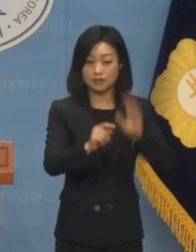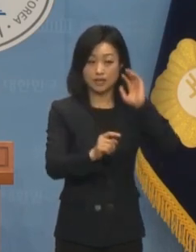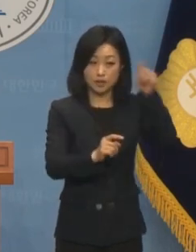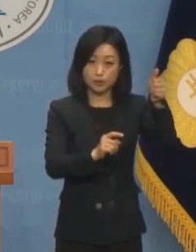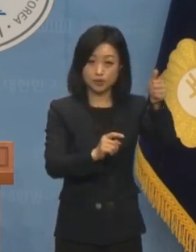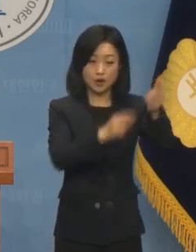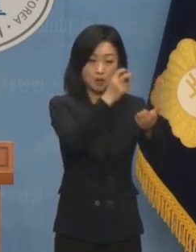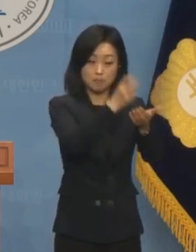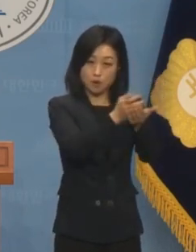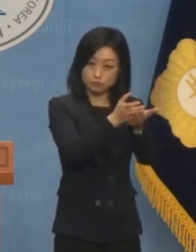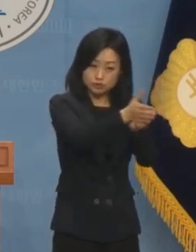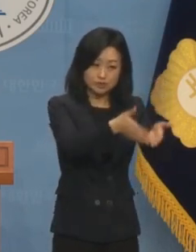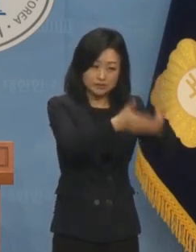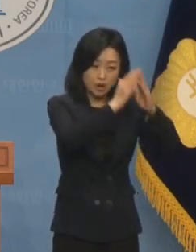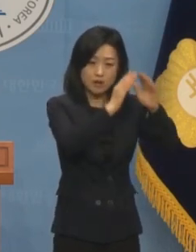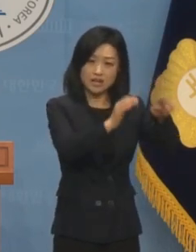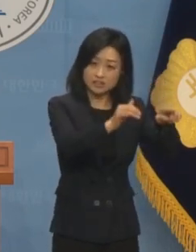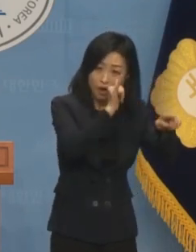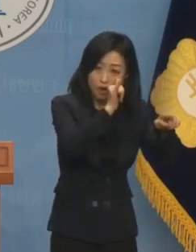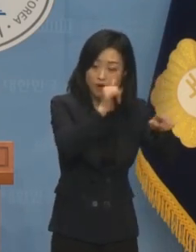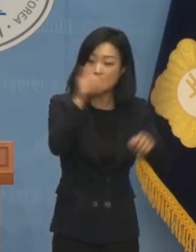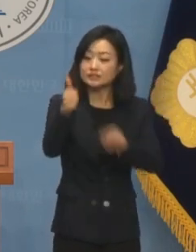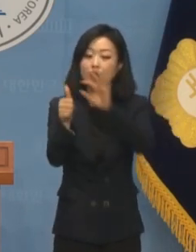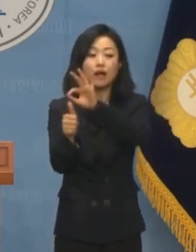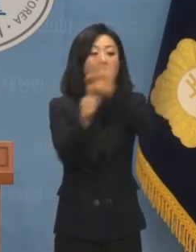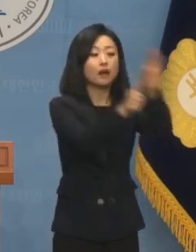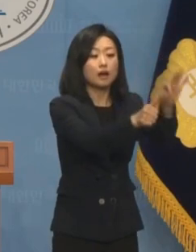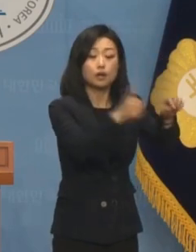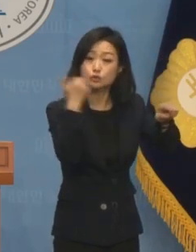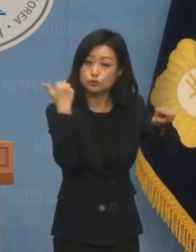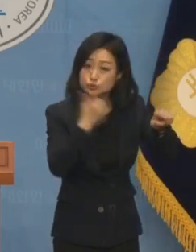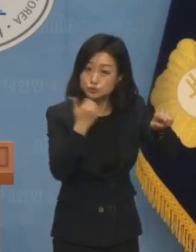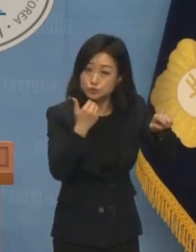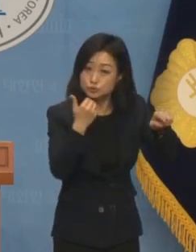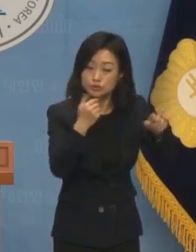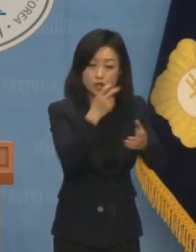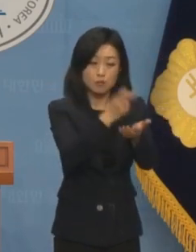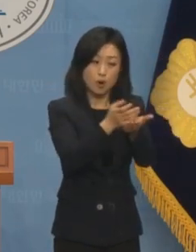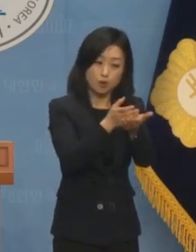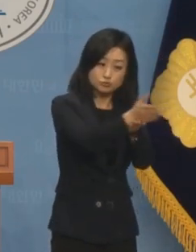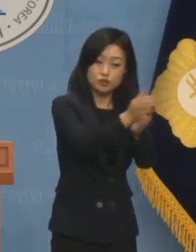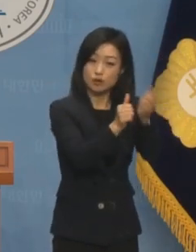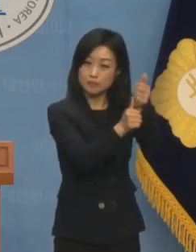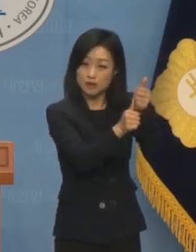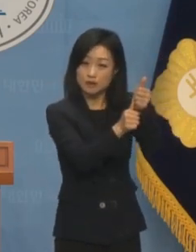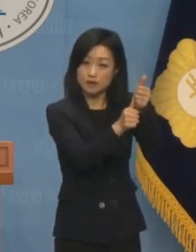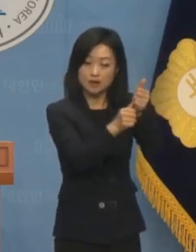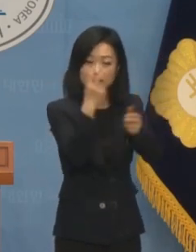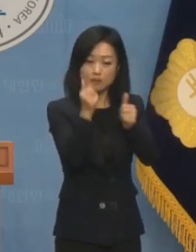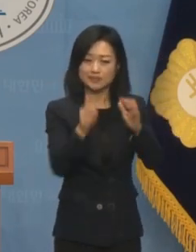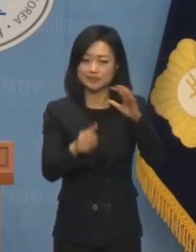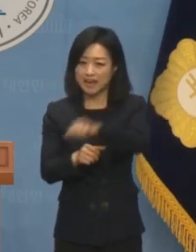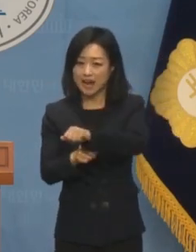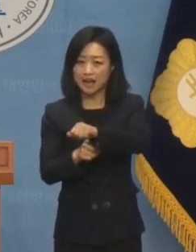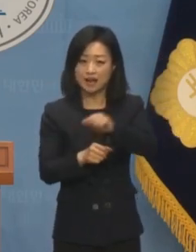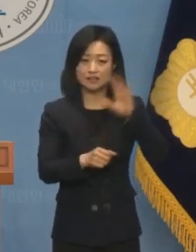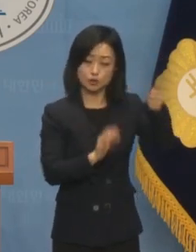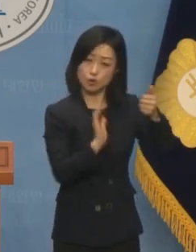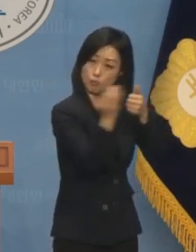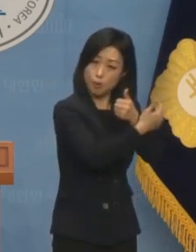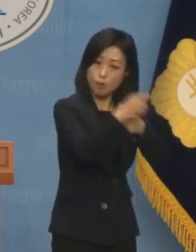새로 만드는지 법률 수석으로 임명하는 법률 수석이 방탄 수석 검찰 장학 수석으로